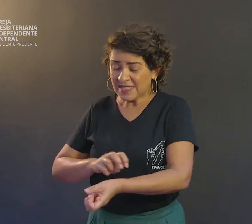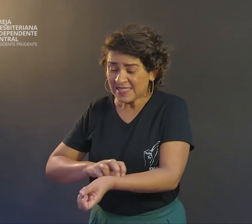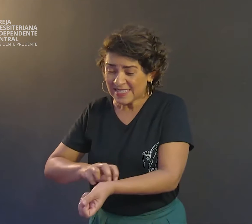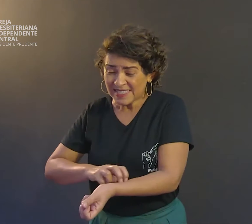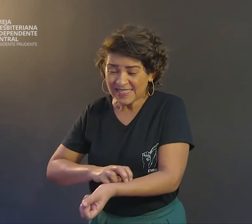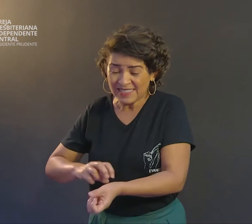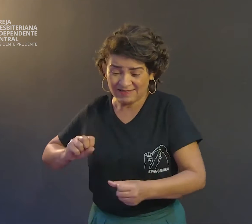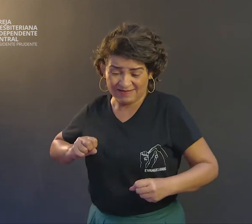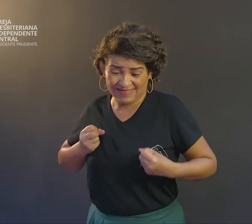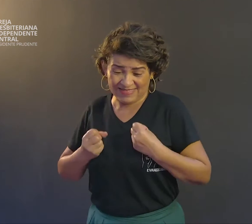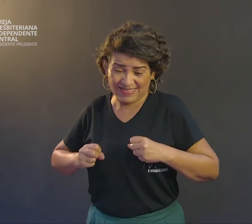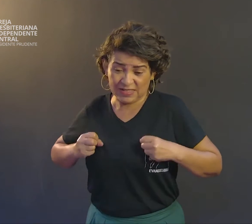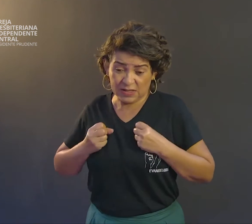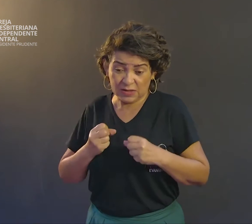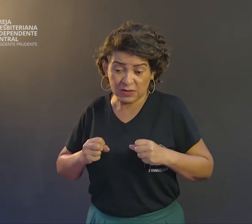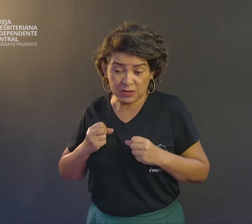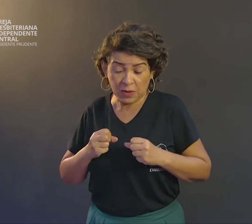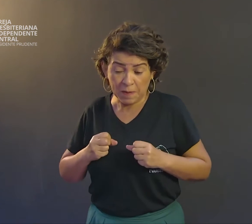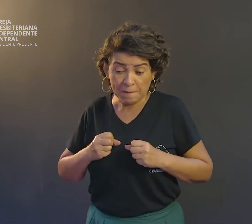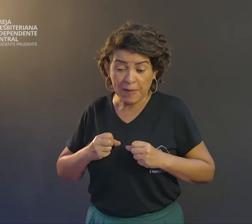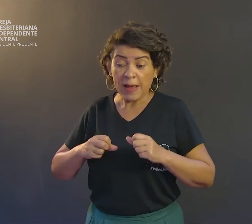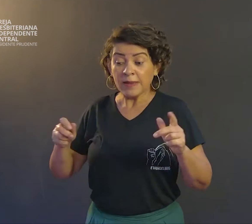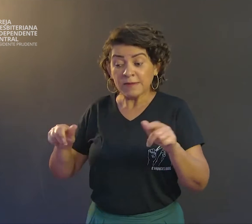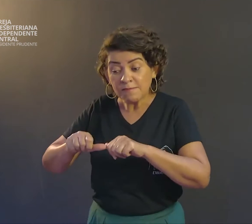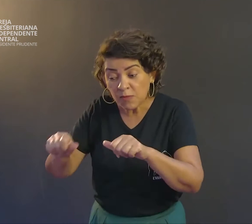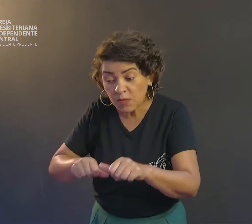ponha, e não deem lugar ao diabo.